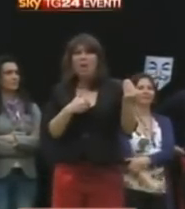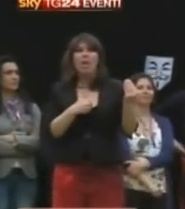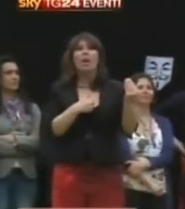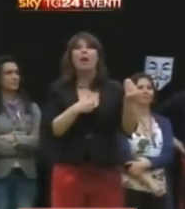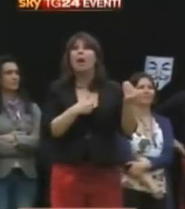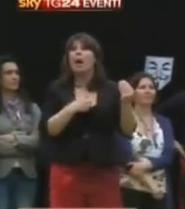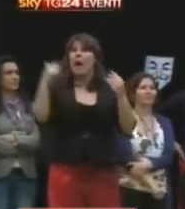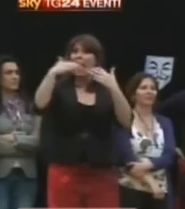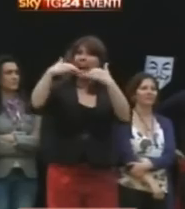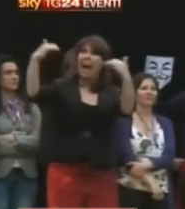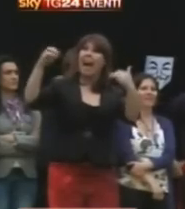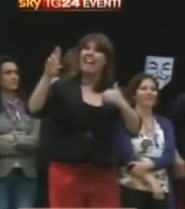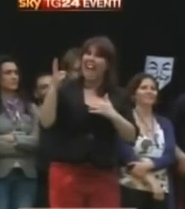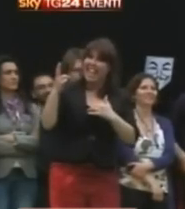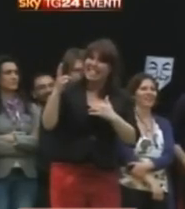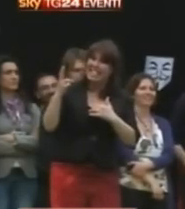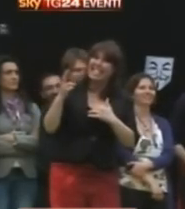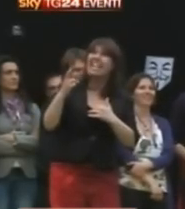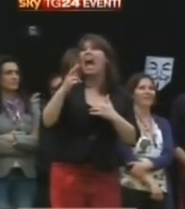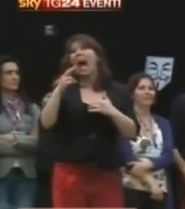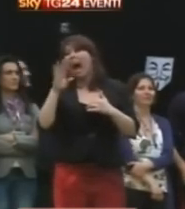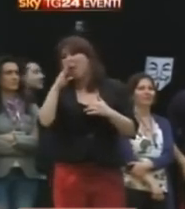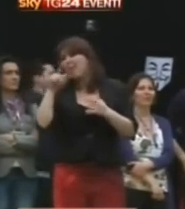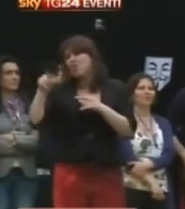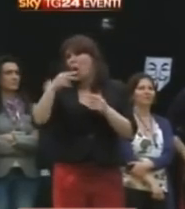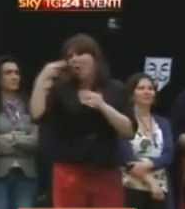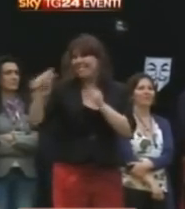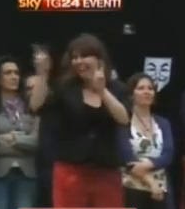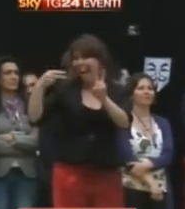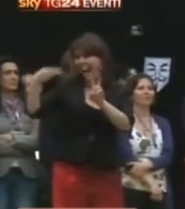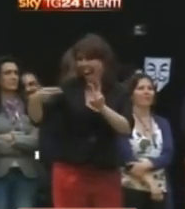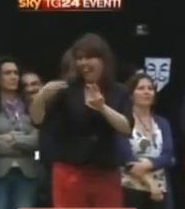c'era Renzi a menzogna. Renzi a menzogna.